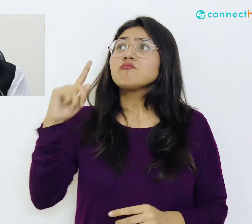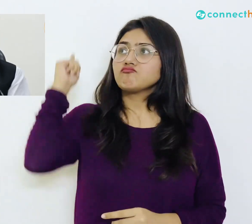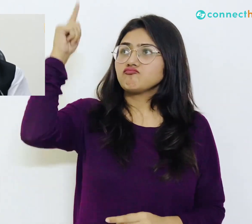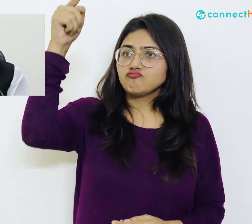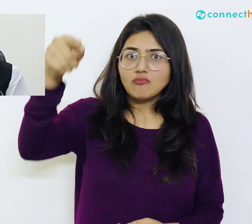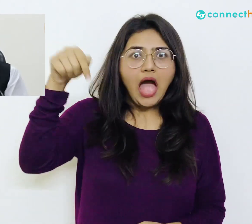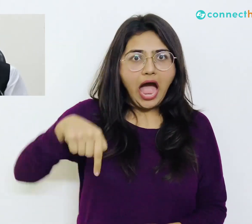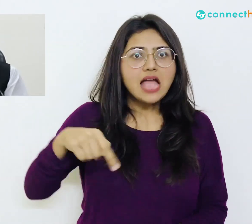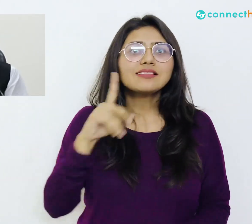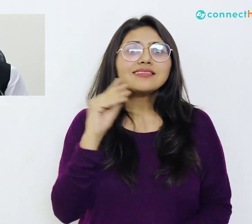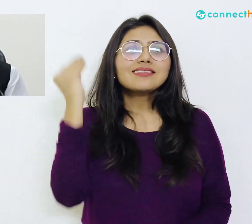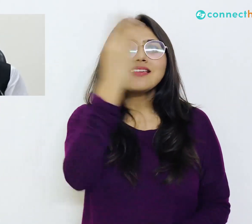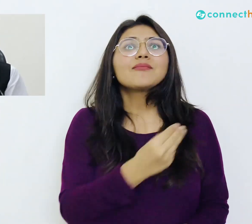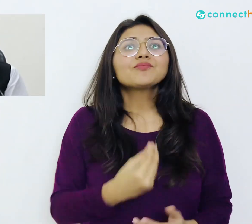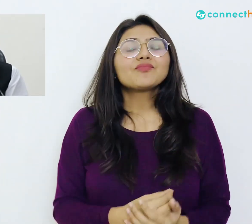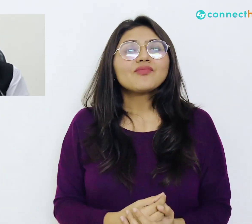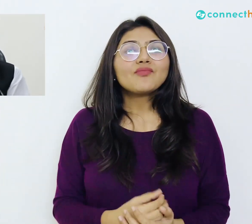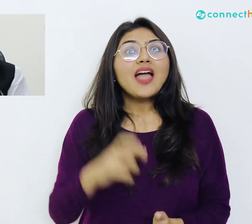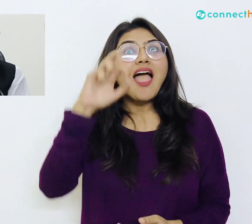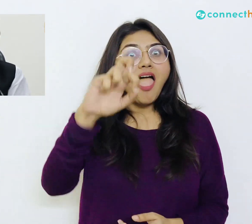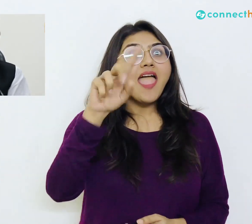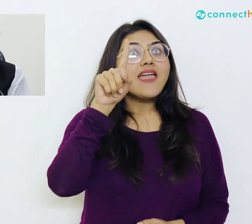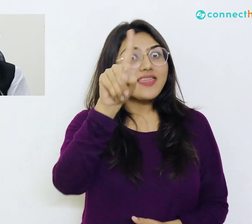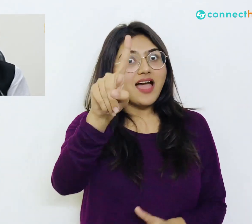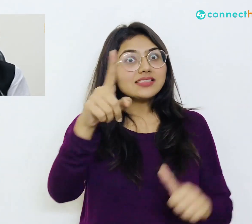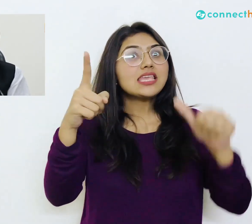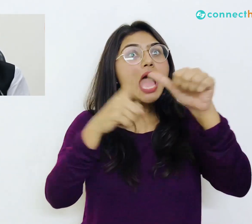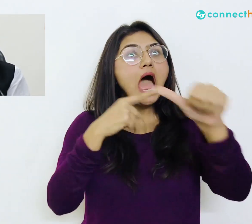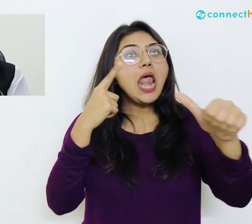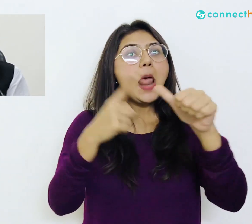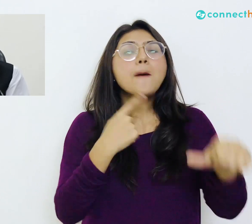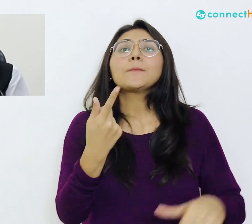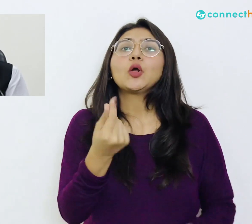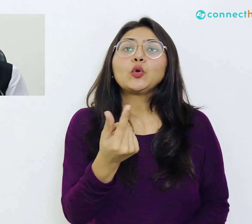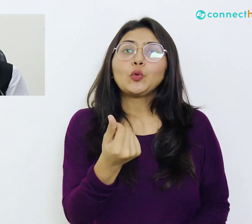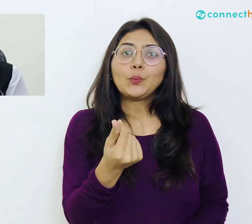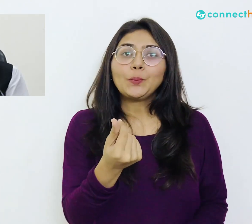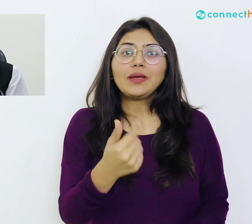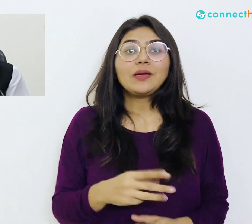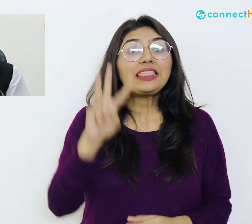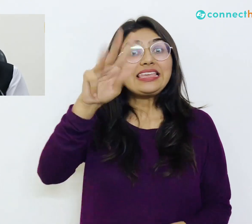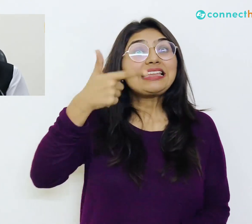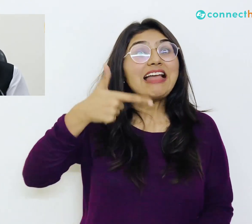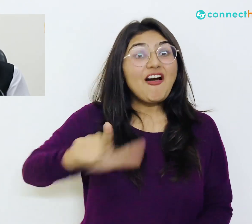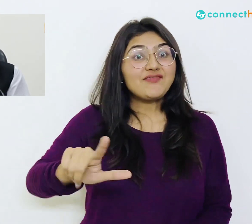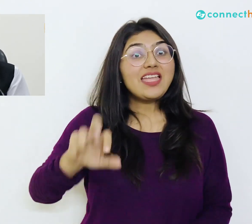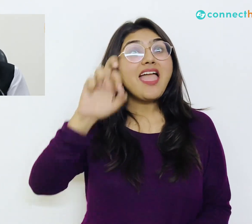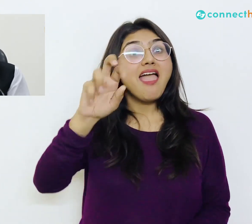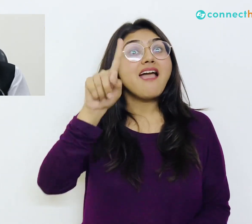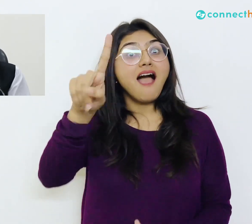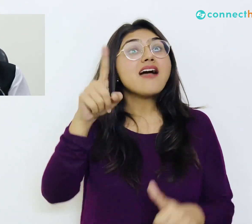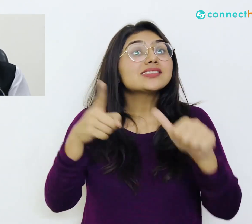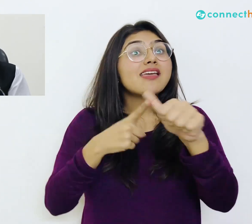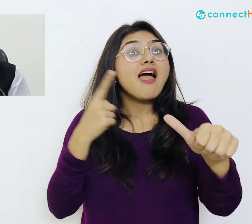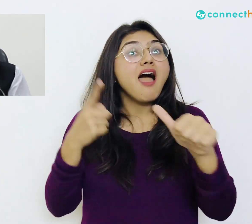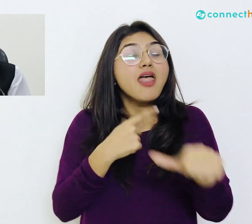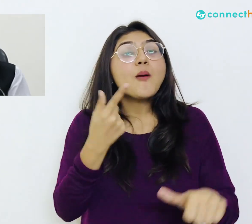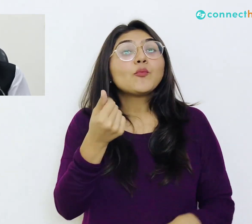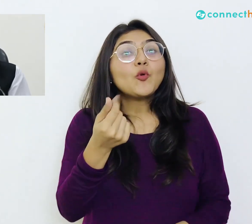زیادہ لوگوں کے اندر بانٹا گیا. اب تک 81 ارب روپیہ بانٹا